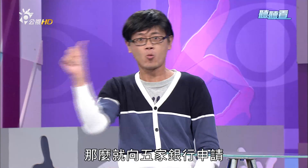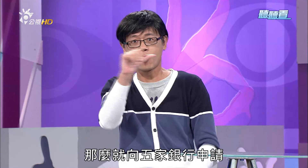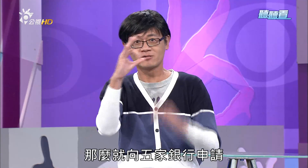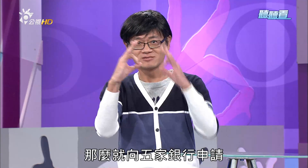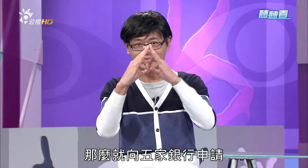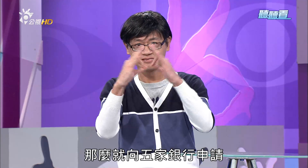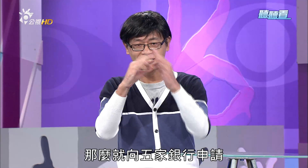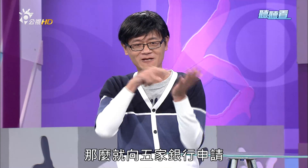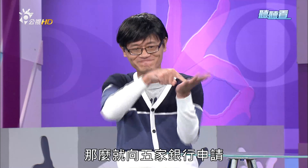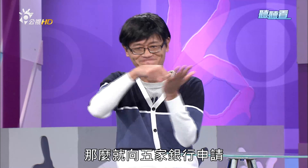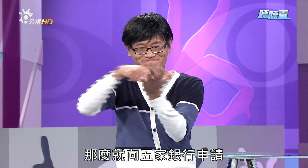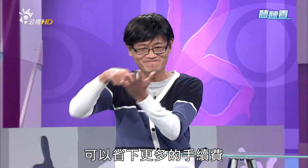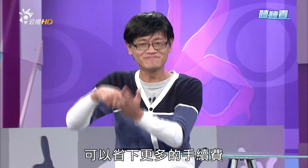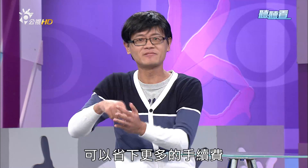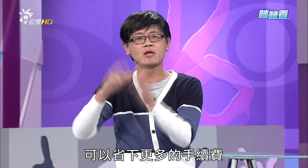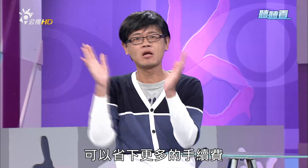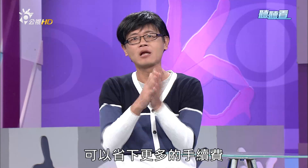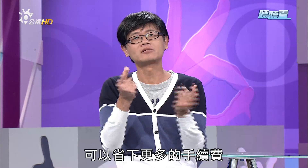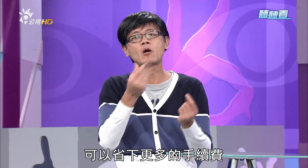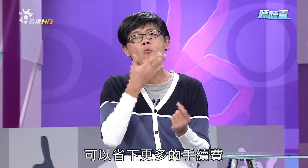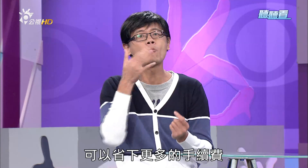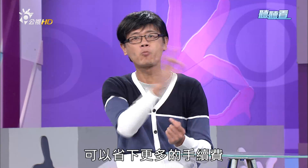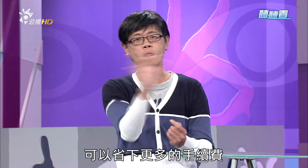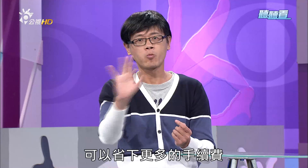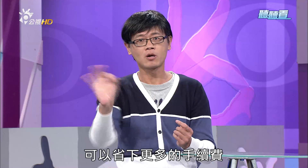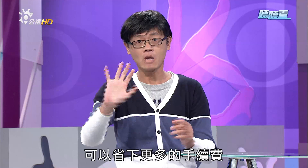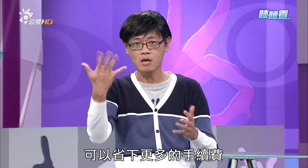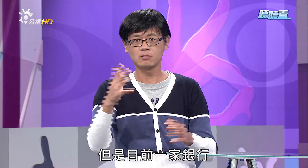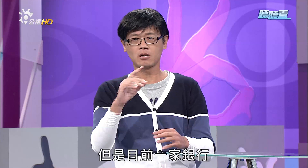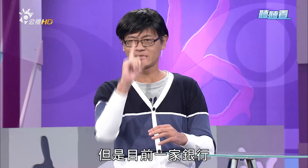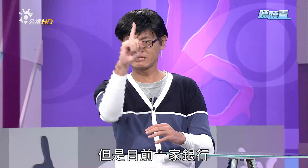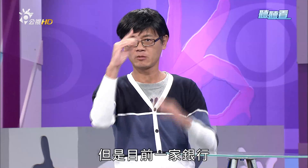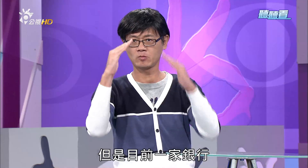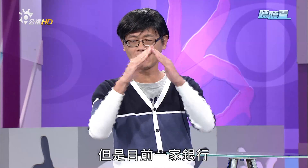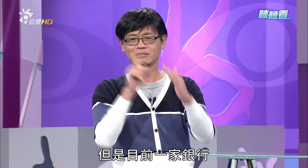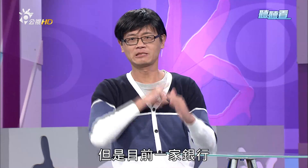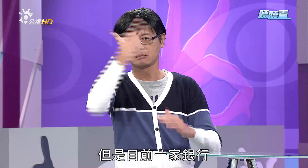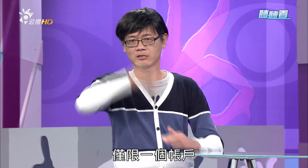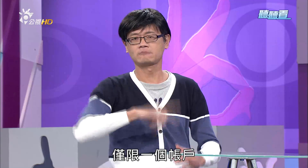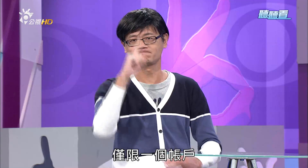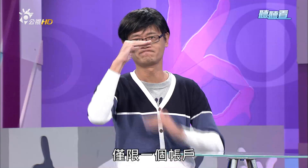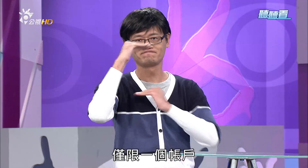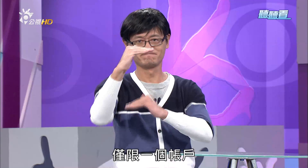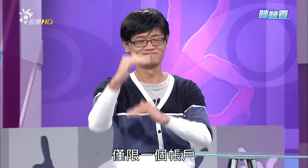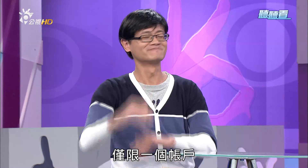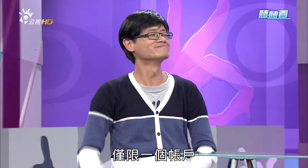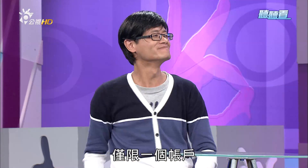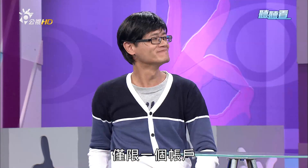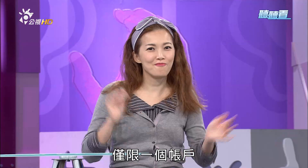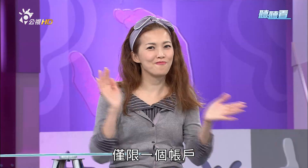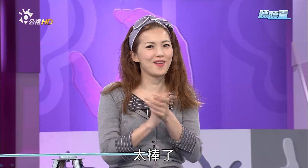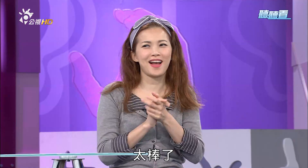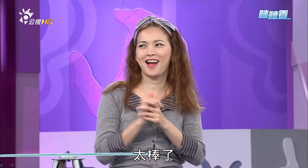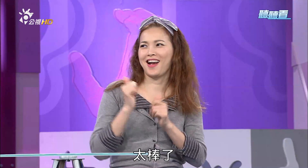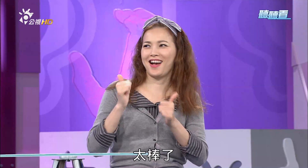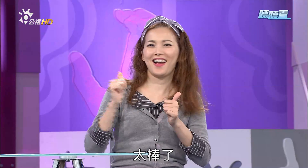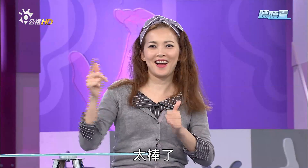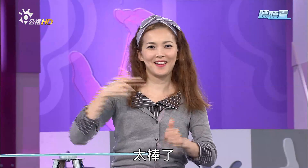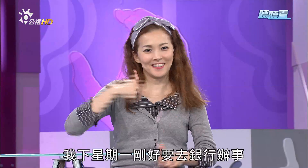银行申请，可以省下更多的手续费。但是目前1家银行仅限1个账户。 啊，太棒了！